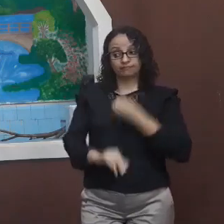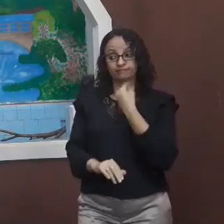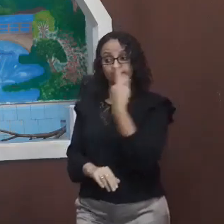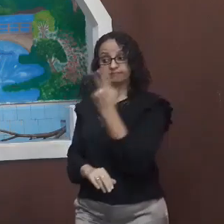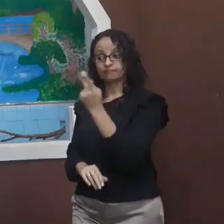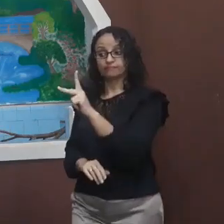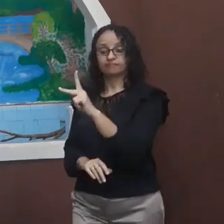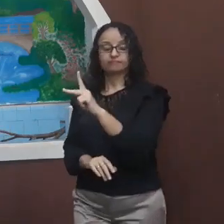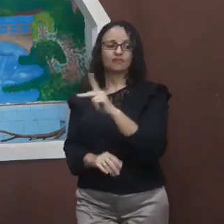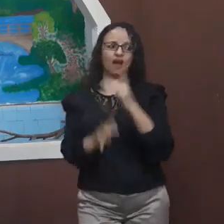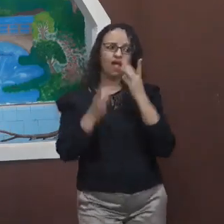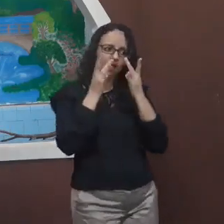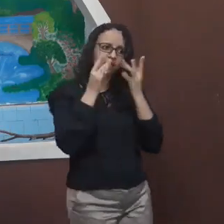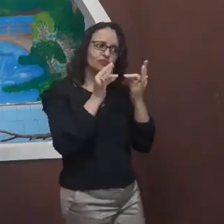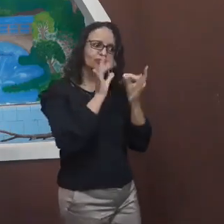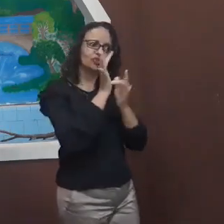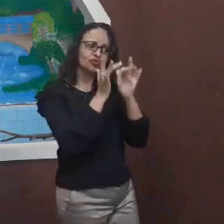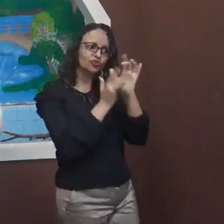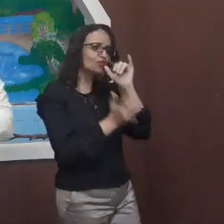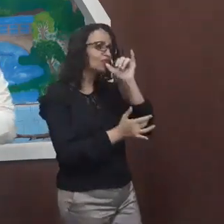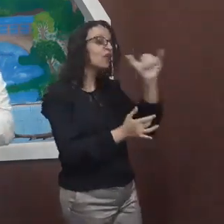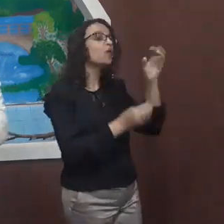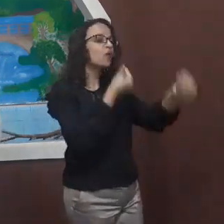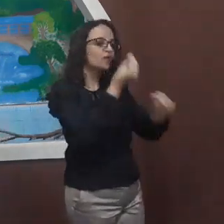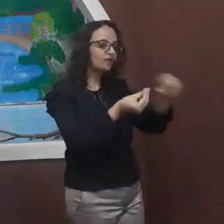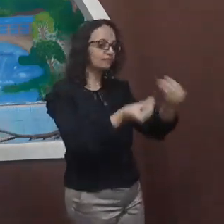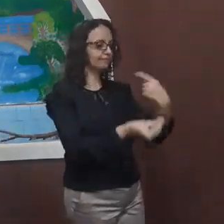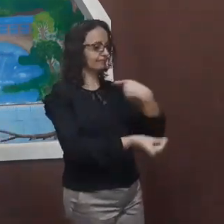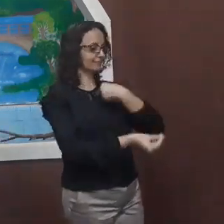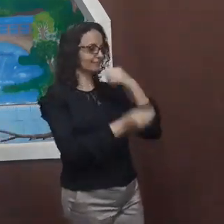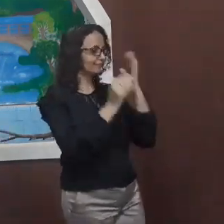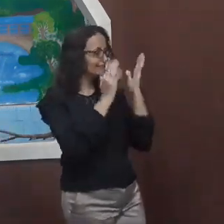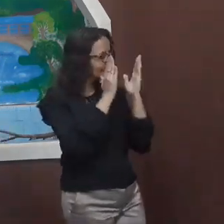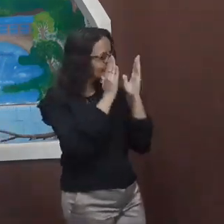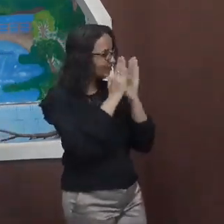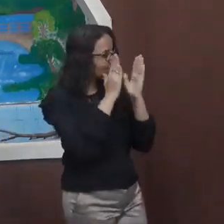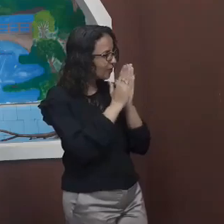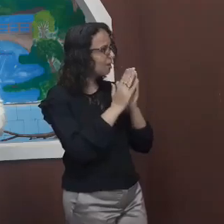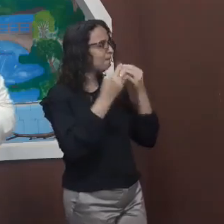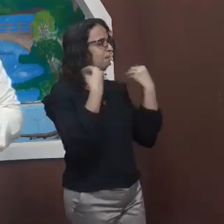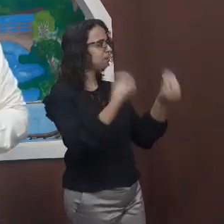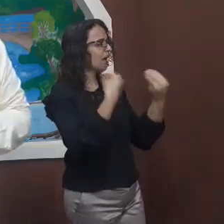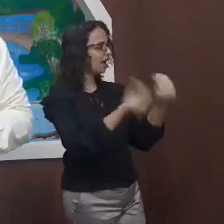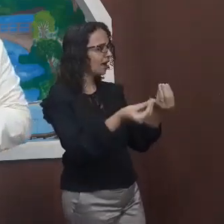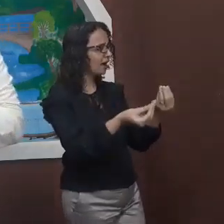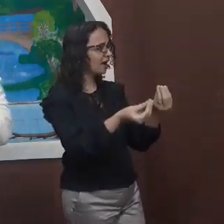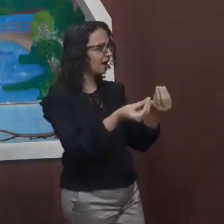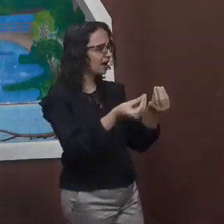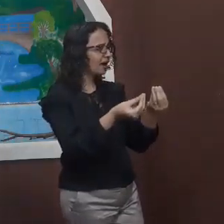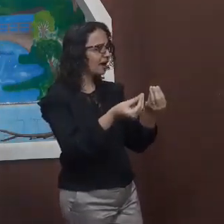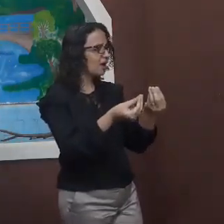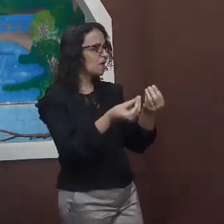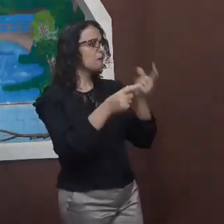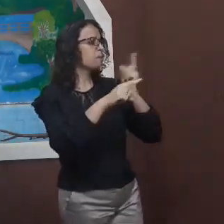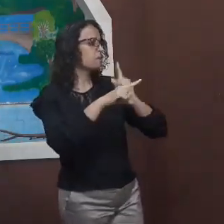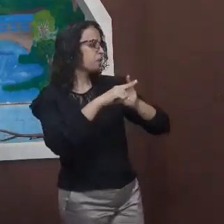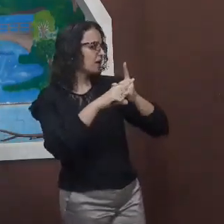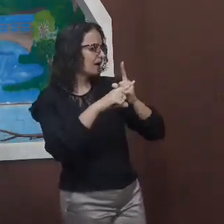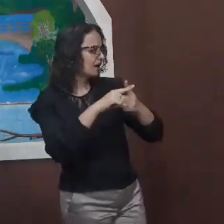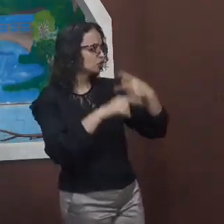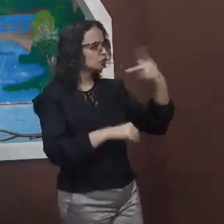olha a fala de Jesus. Eu orei por você, não para que Satanás não te peneire, mas para que a